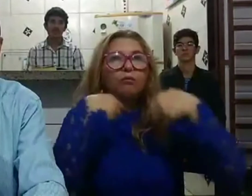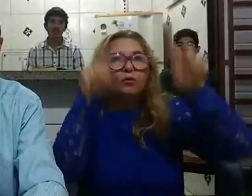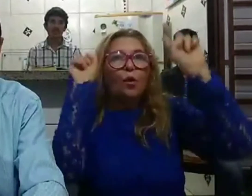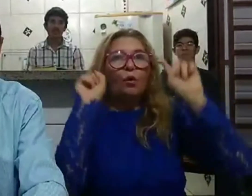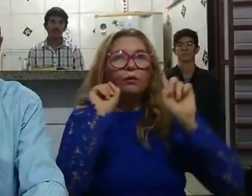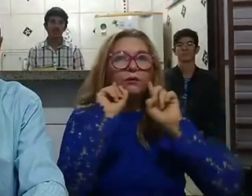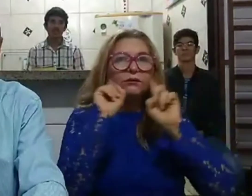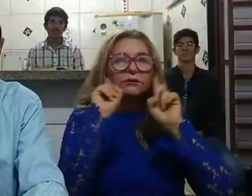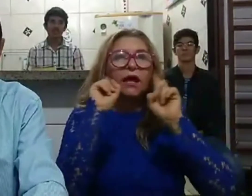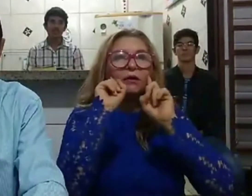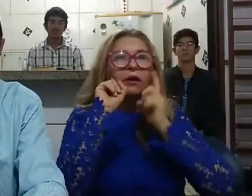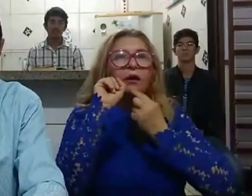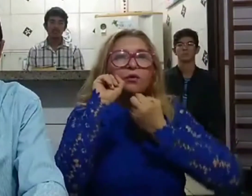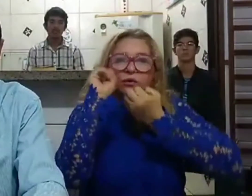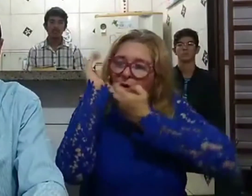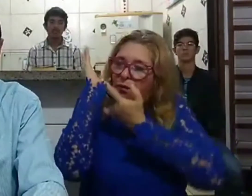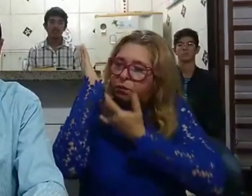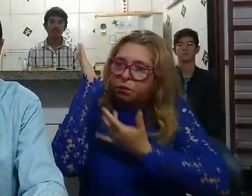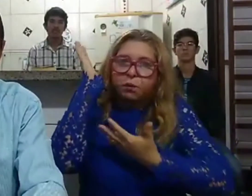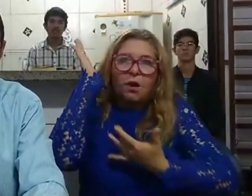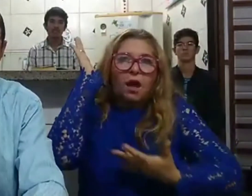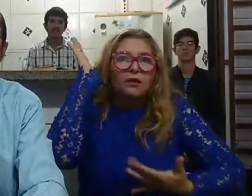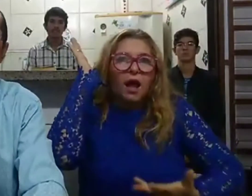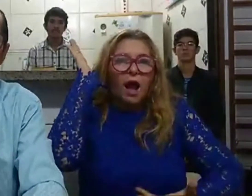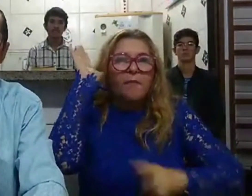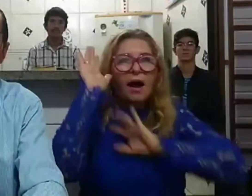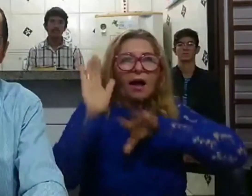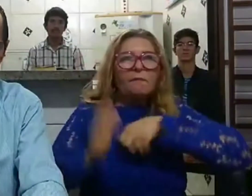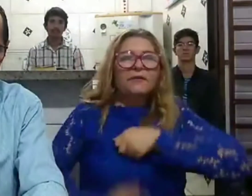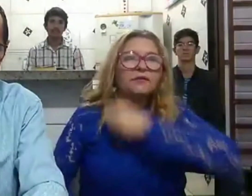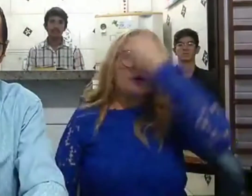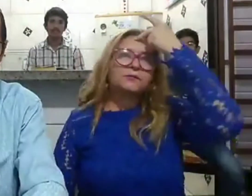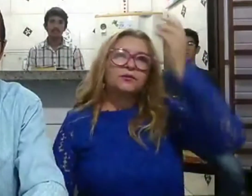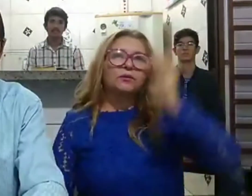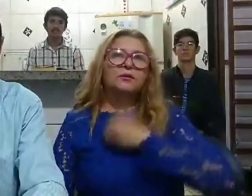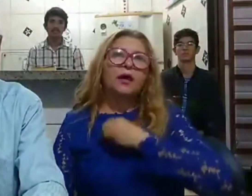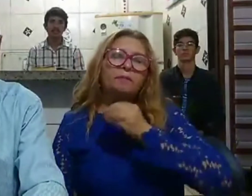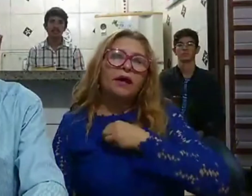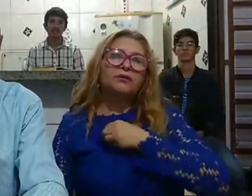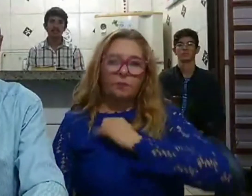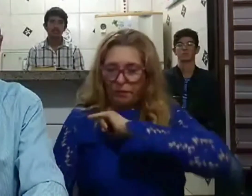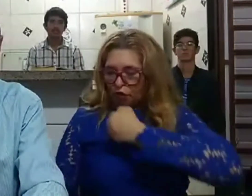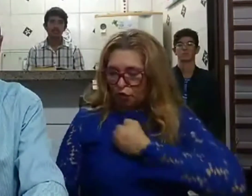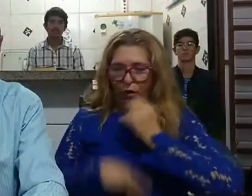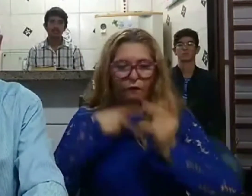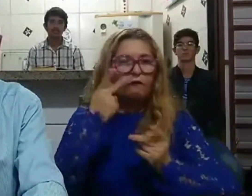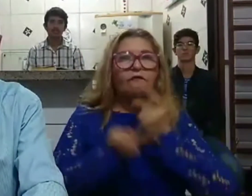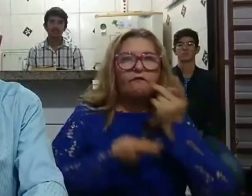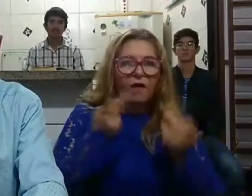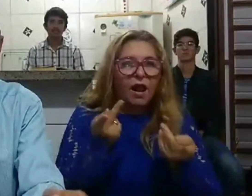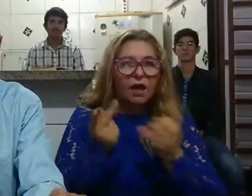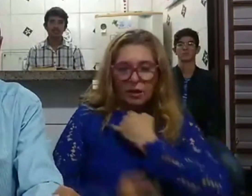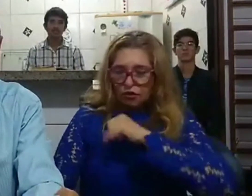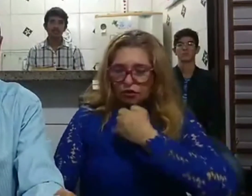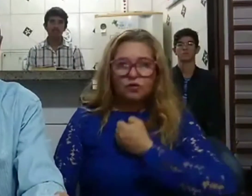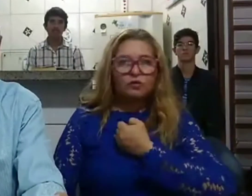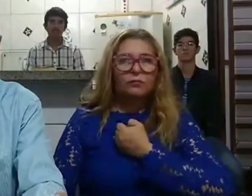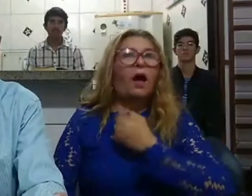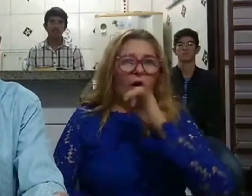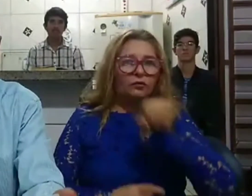Deus, ele derramou o seu sangue para salvar o pecador. João disse, João